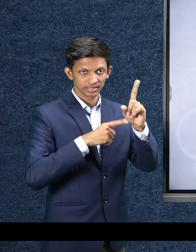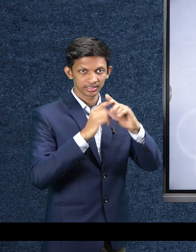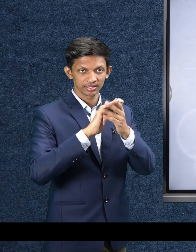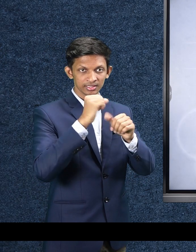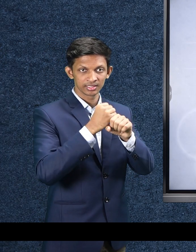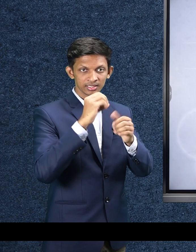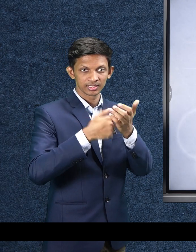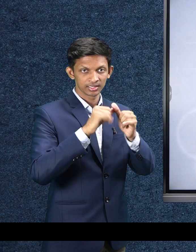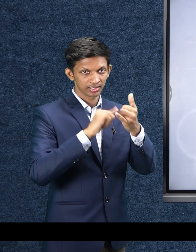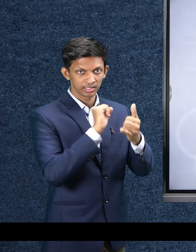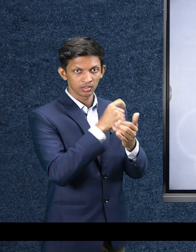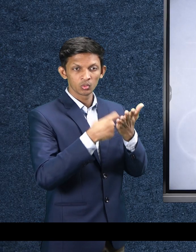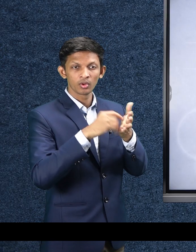पायथागोरस थिअरम.